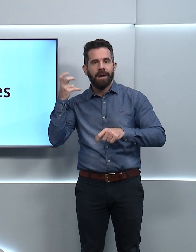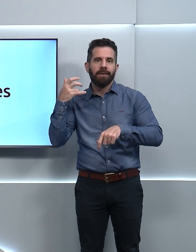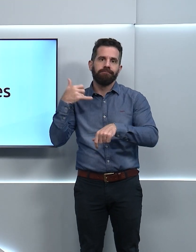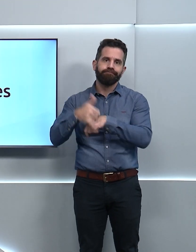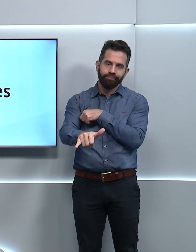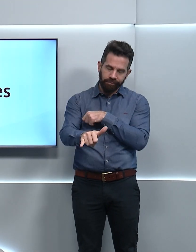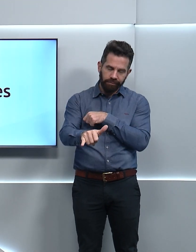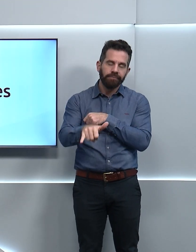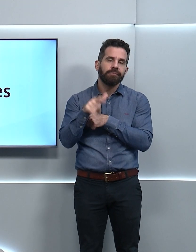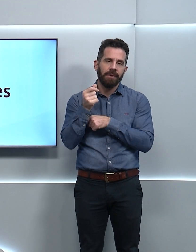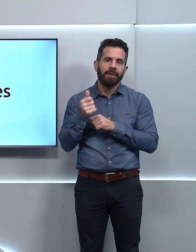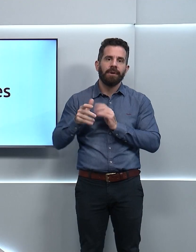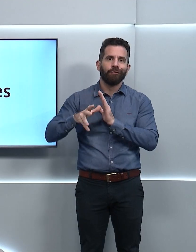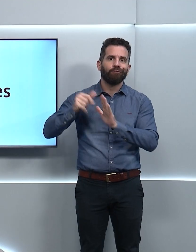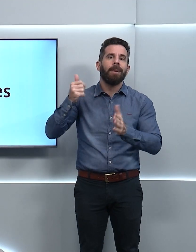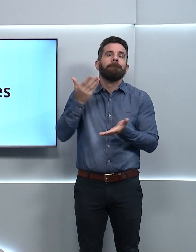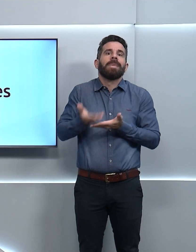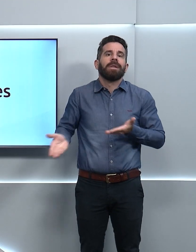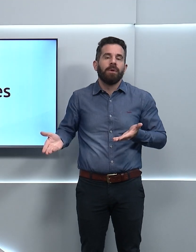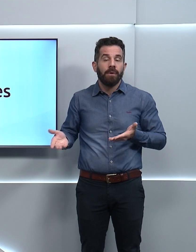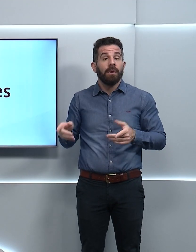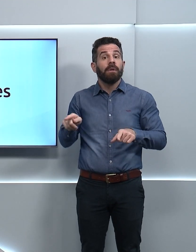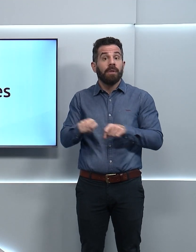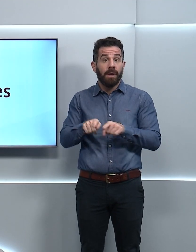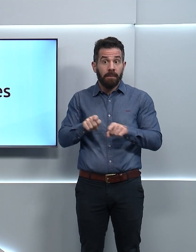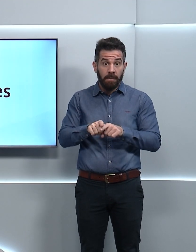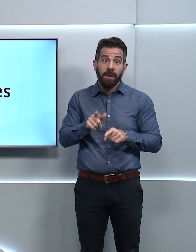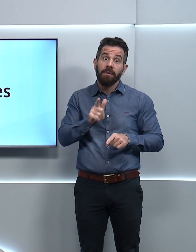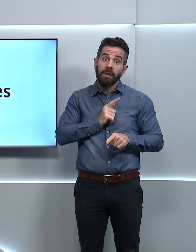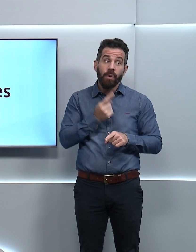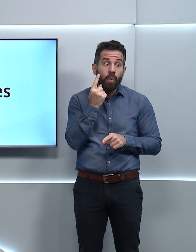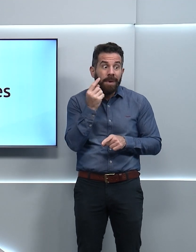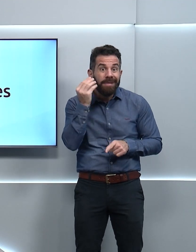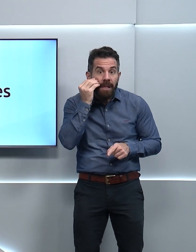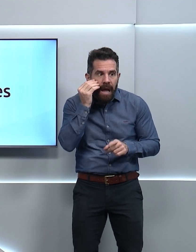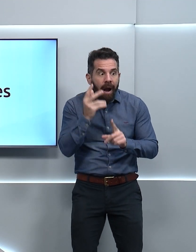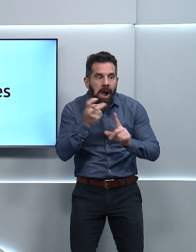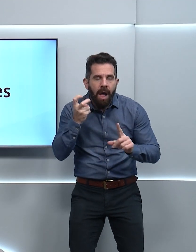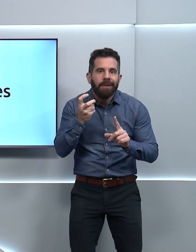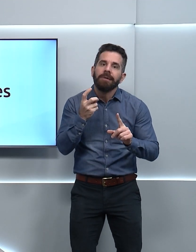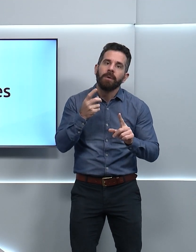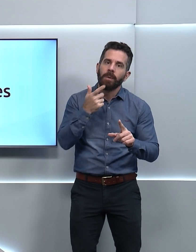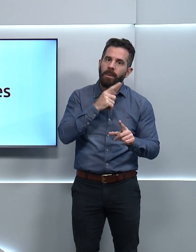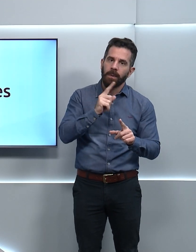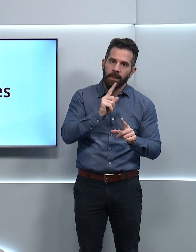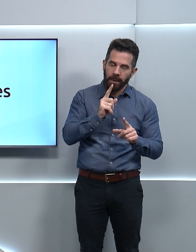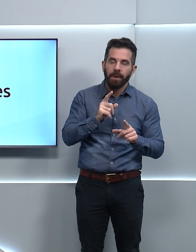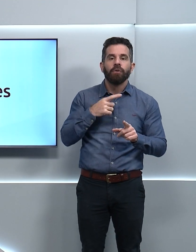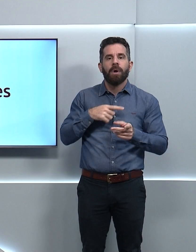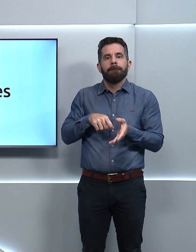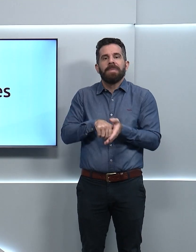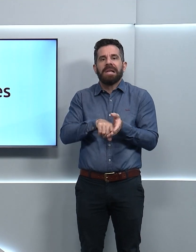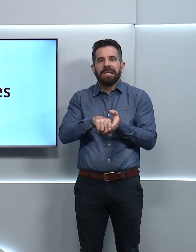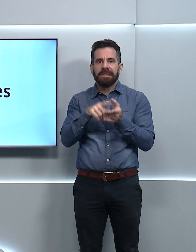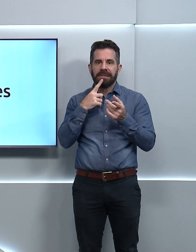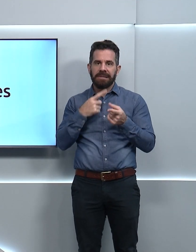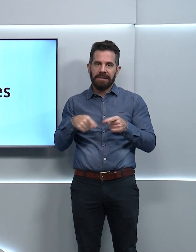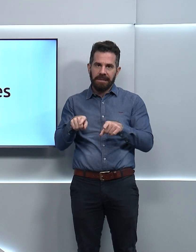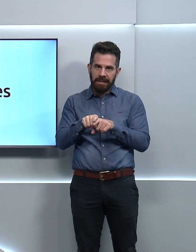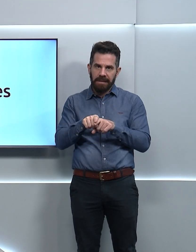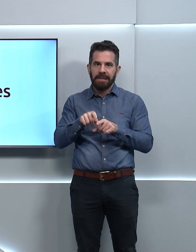metade deles sofreu ao menos uma tentativa recente. É isso que mostra uma pesquisa realizada em parceria com